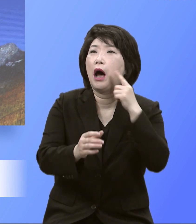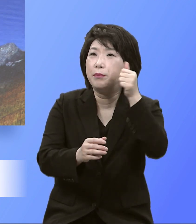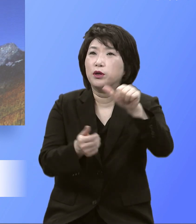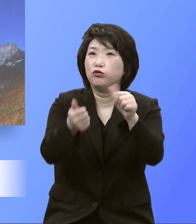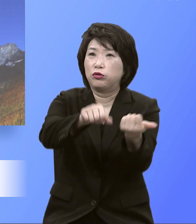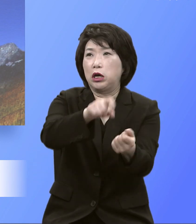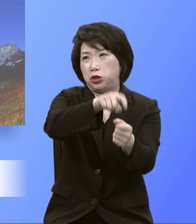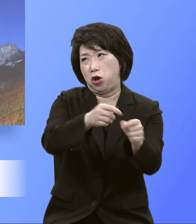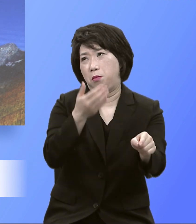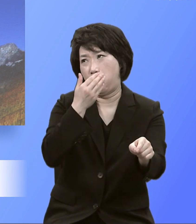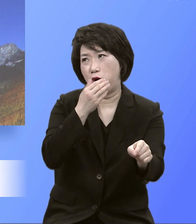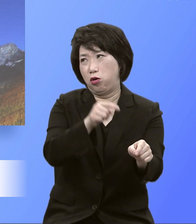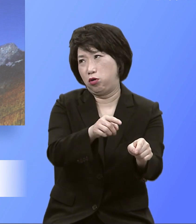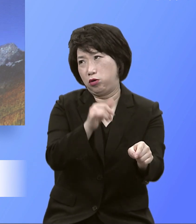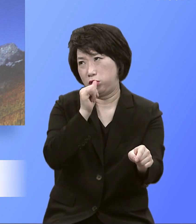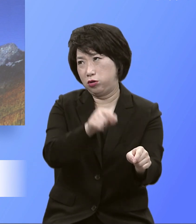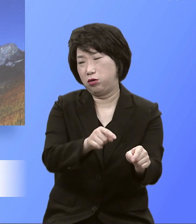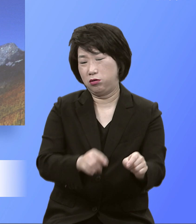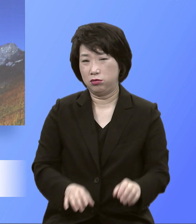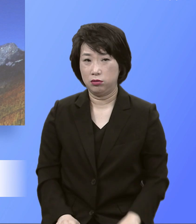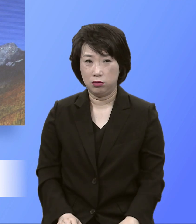먹대.